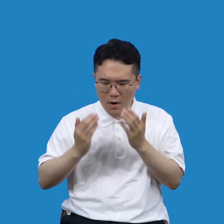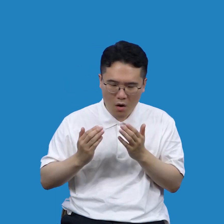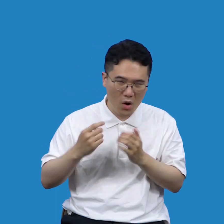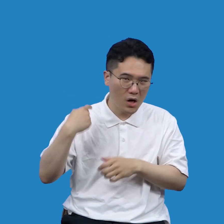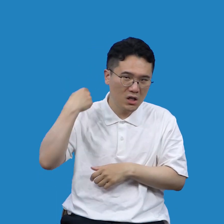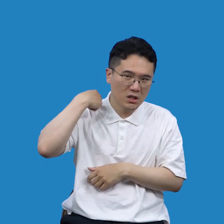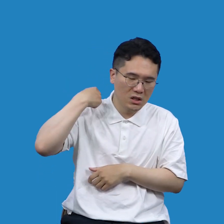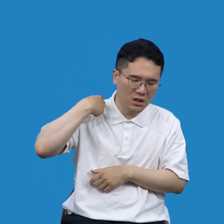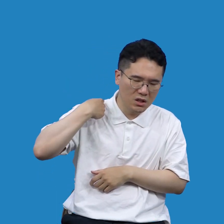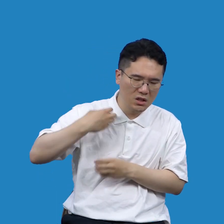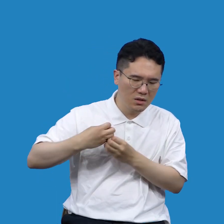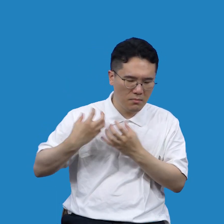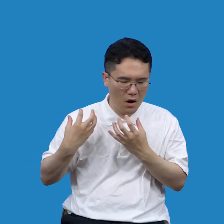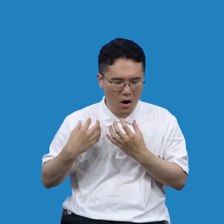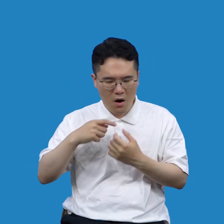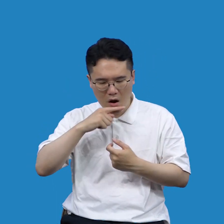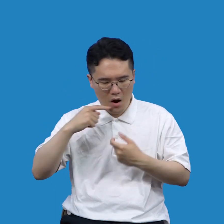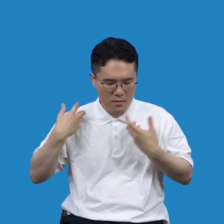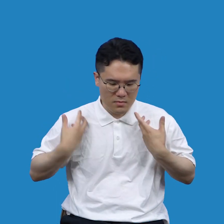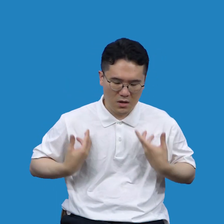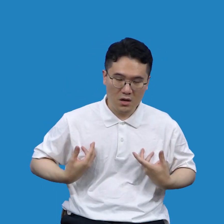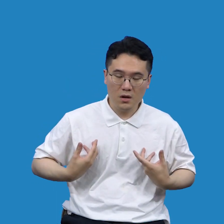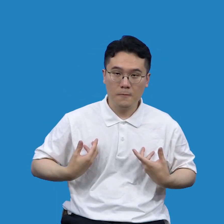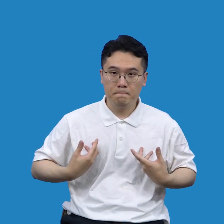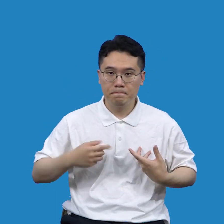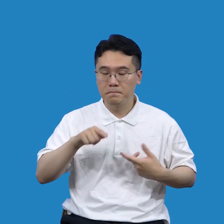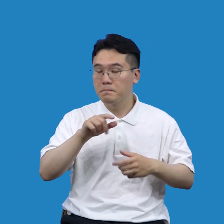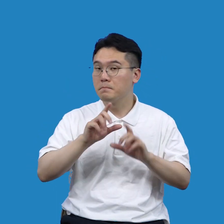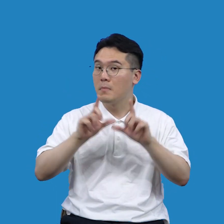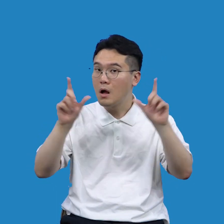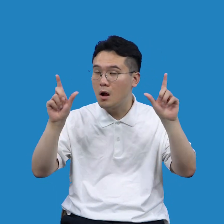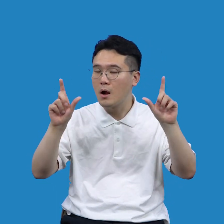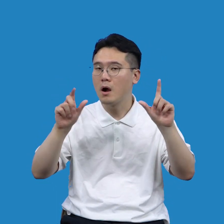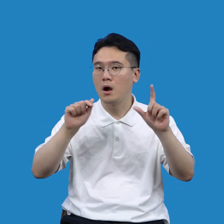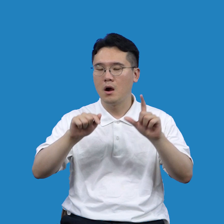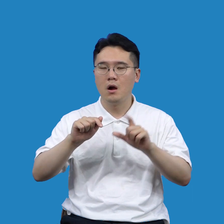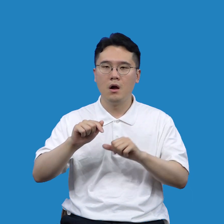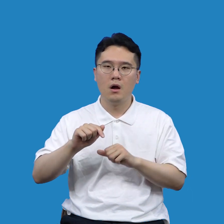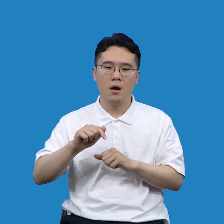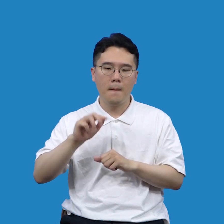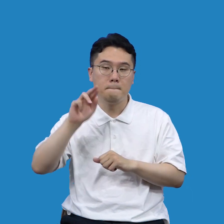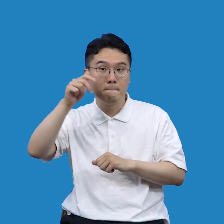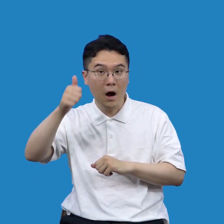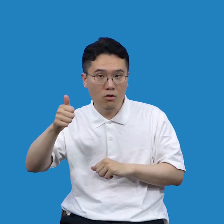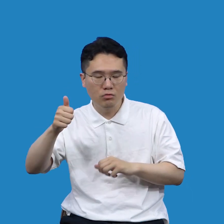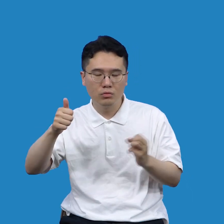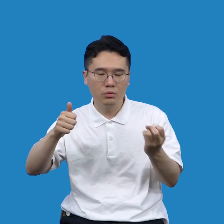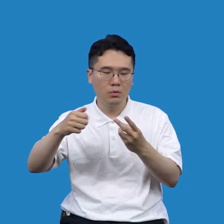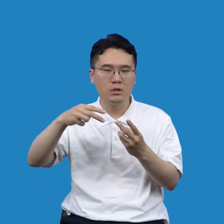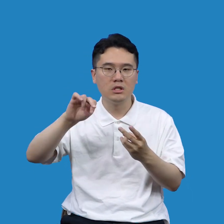터졌습니다. 네, 그 밤 바울과 실라 일행은 일어나 하나님을 찬양합니다.